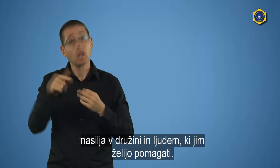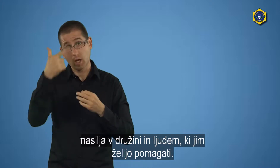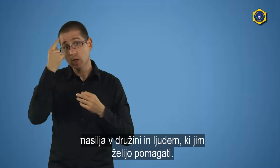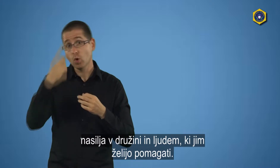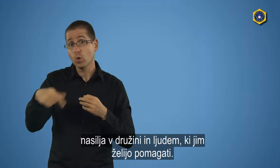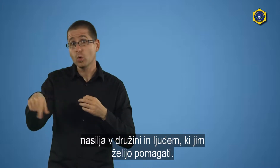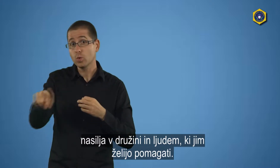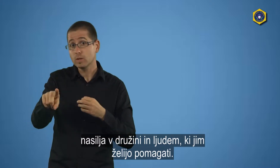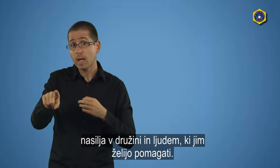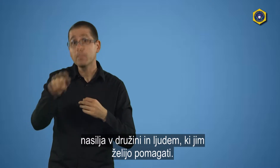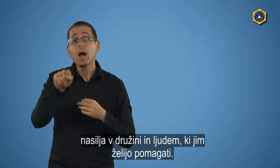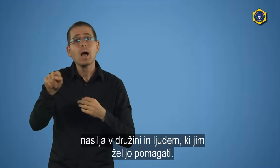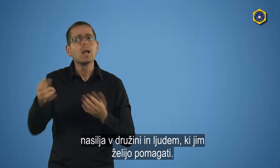pomagati.